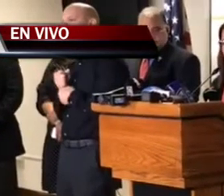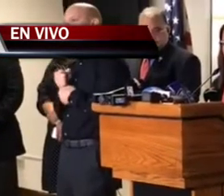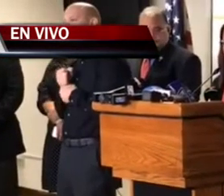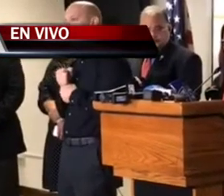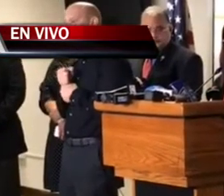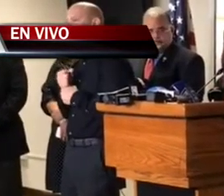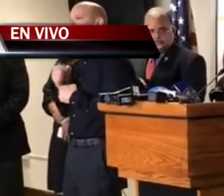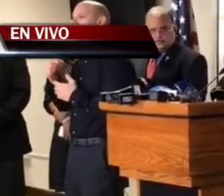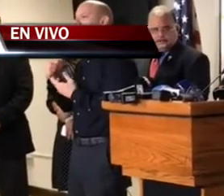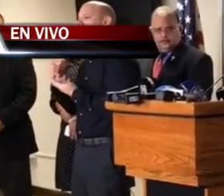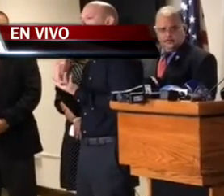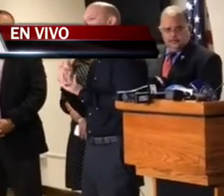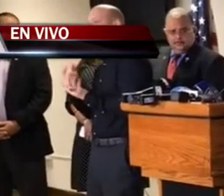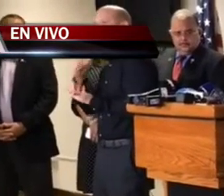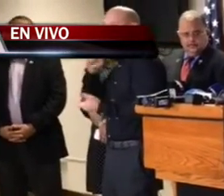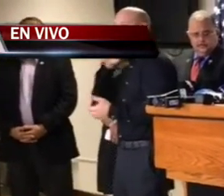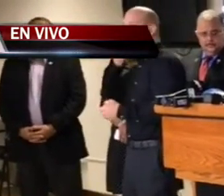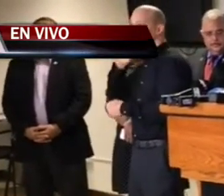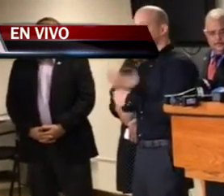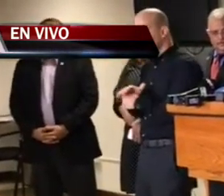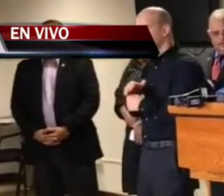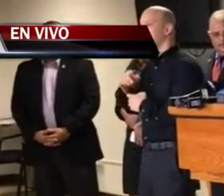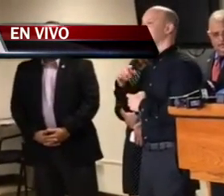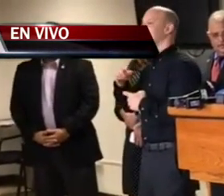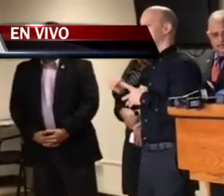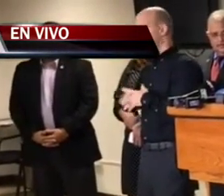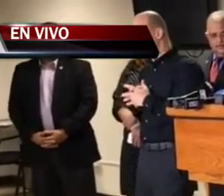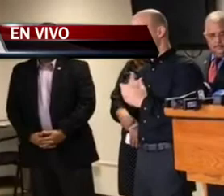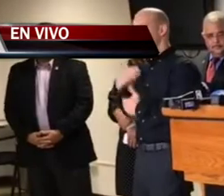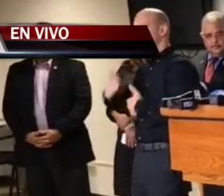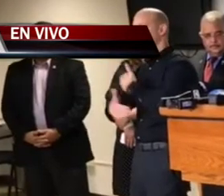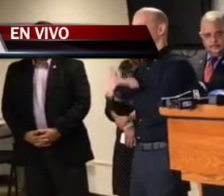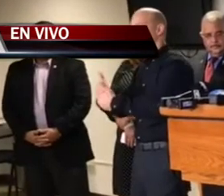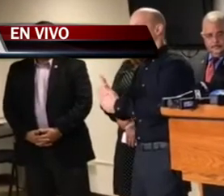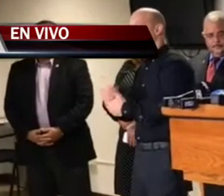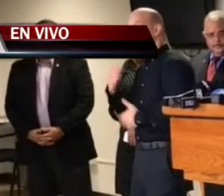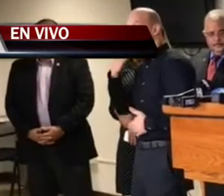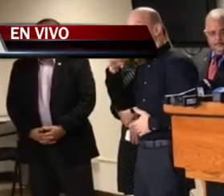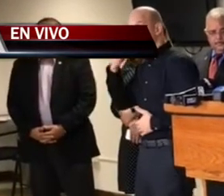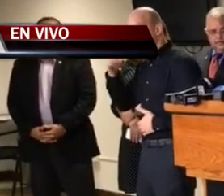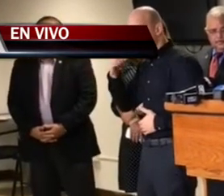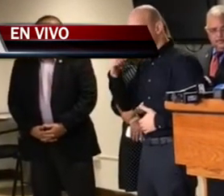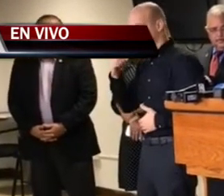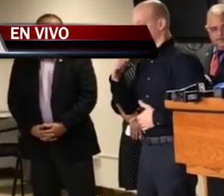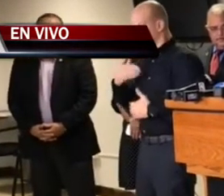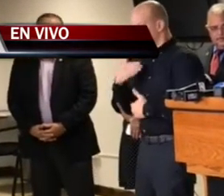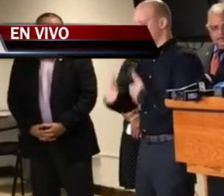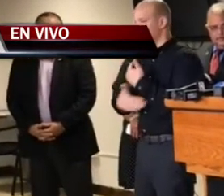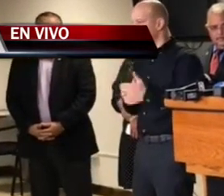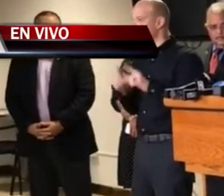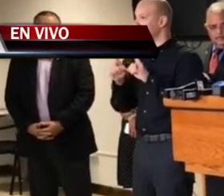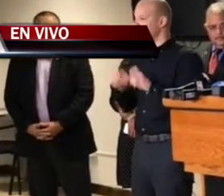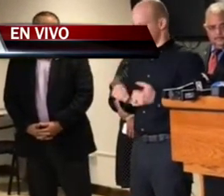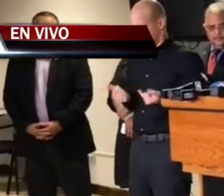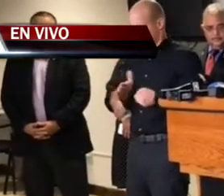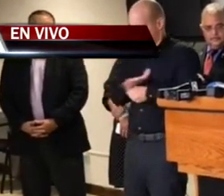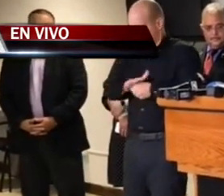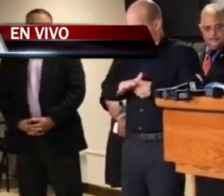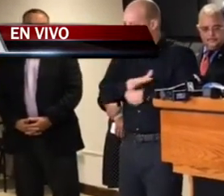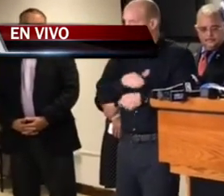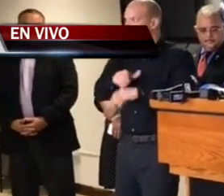comenzar un proceso que se llama proficiencia, para que ya la capacidad para procesar las muestras a nivel local pues las tengamos